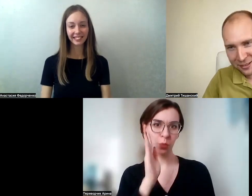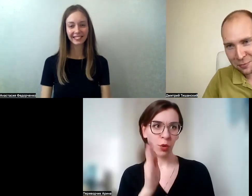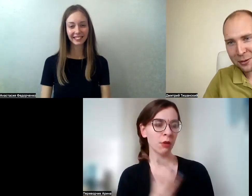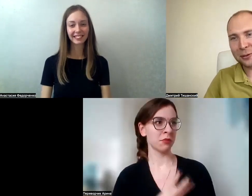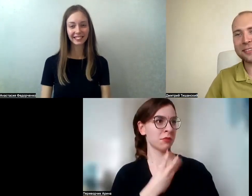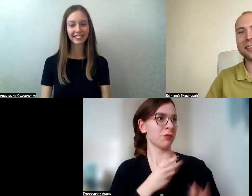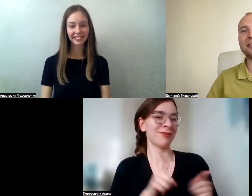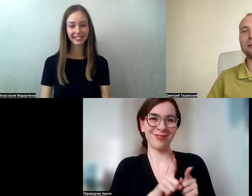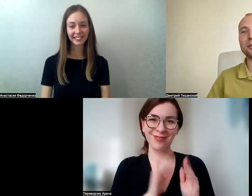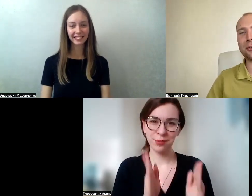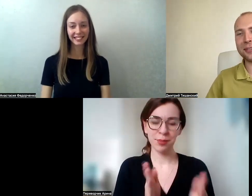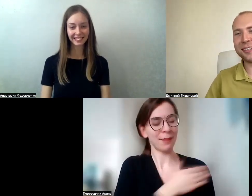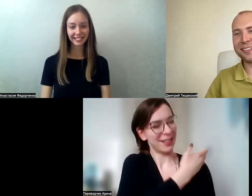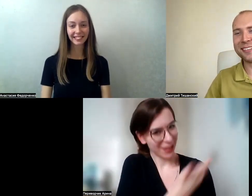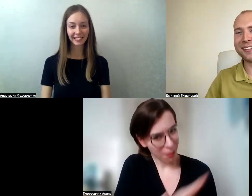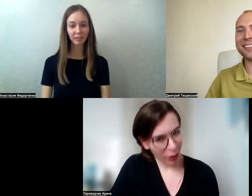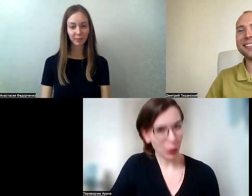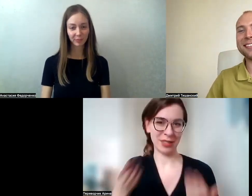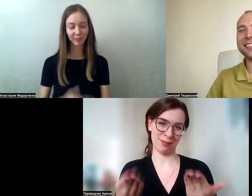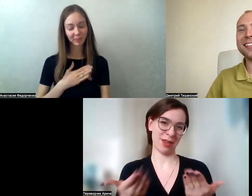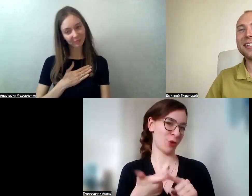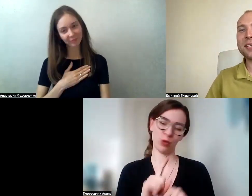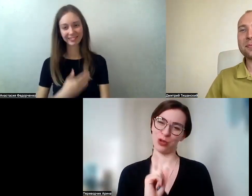Прям тебе низкий поклон за это, очень круто.